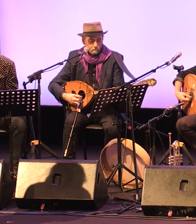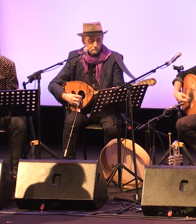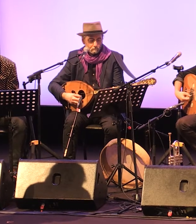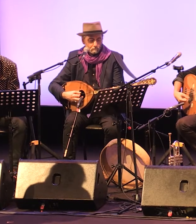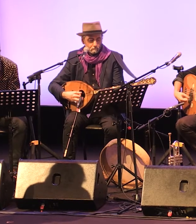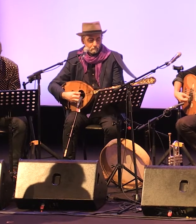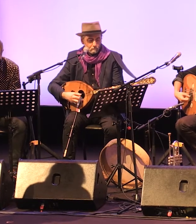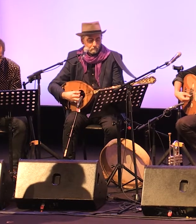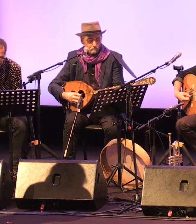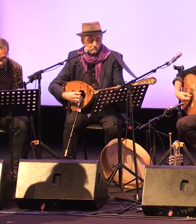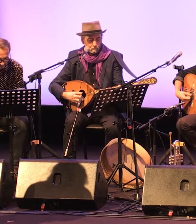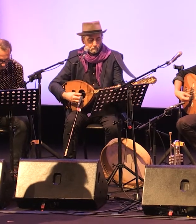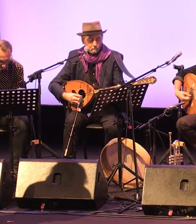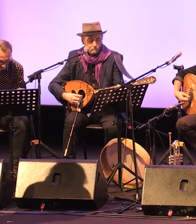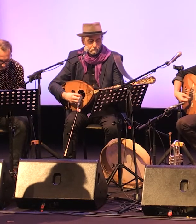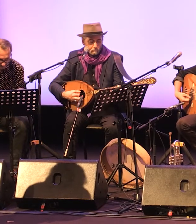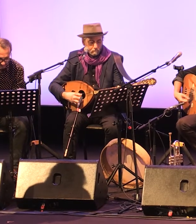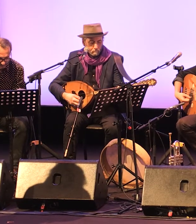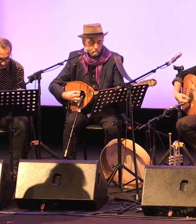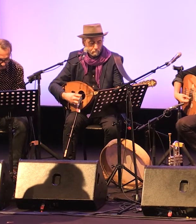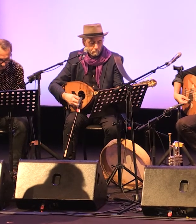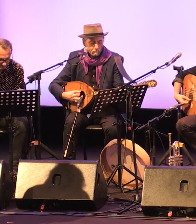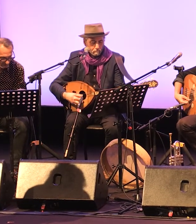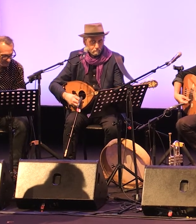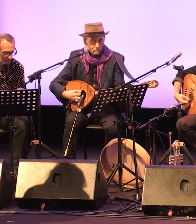Sous-titrage ...